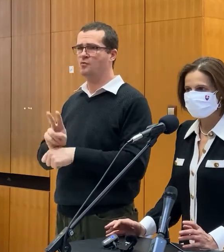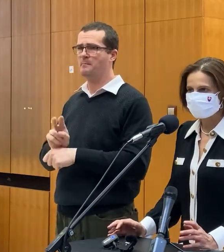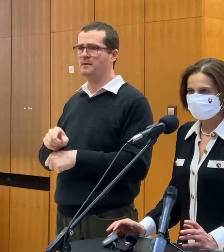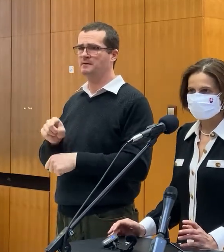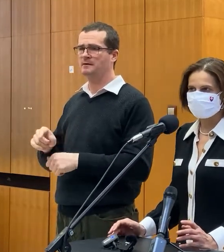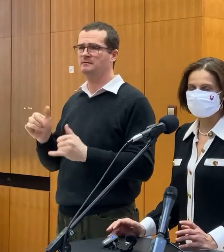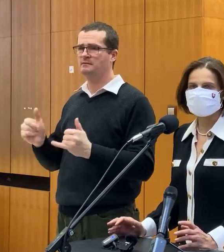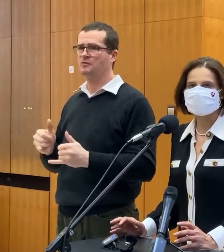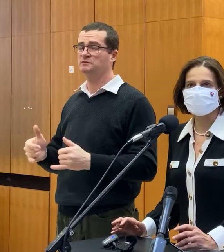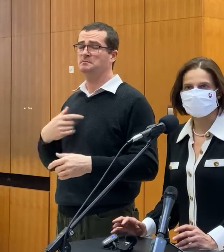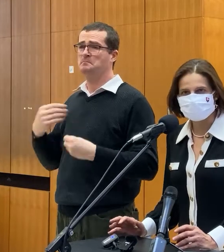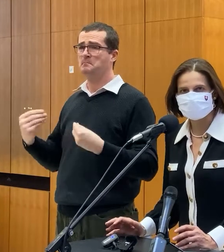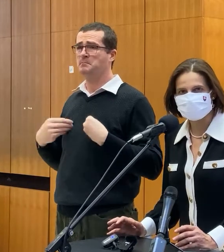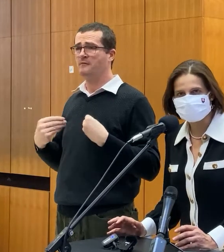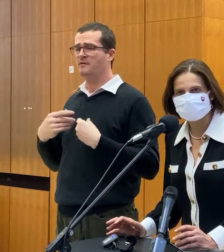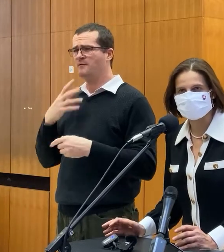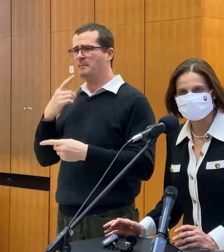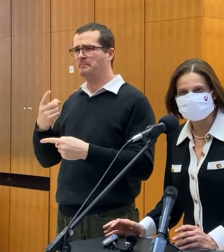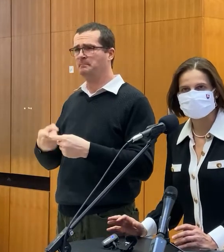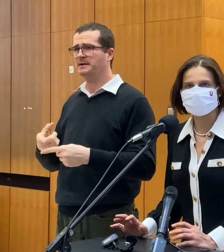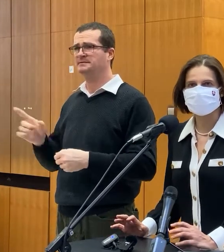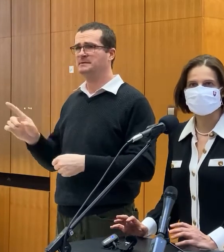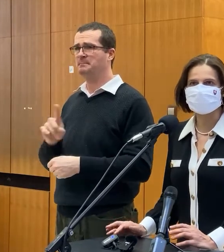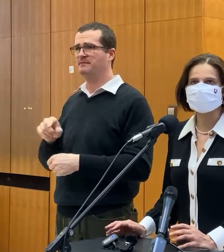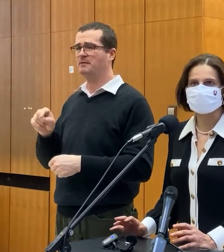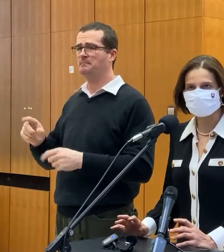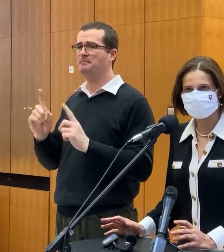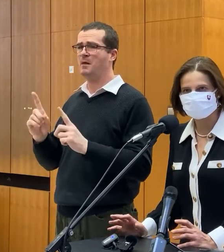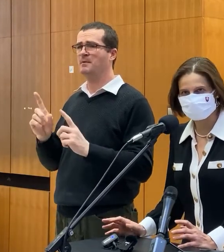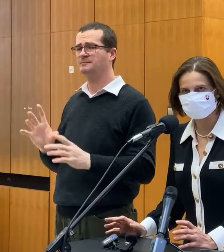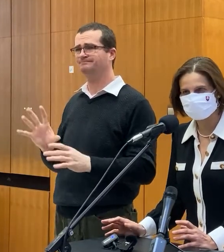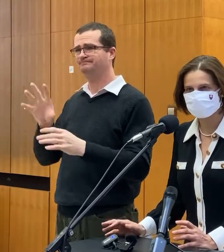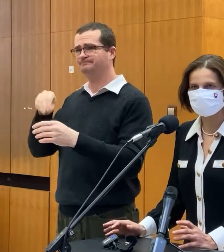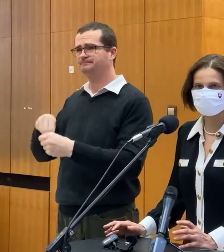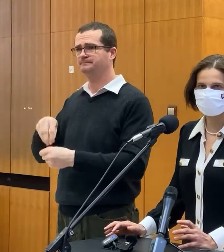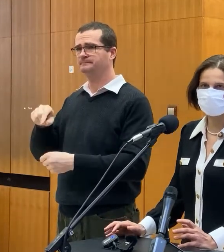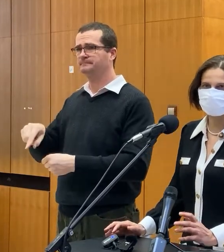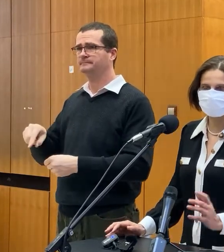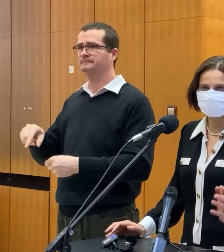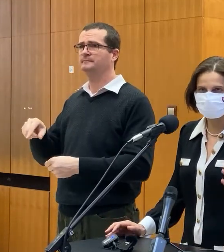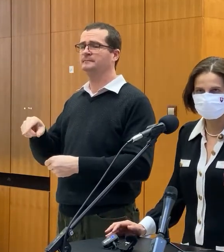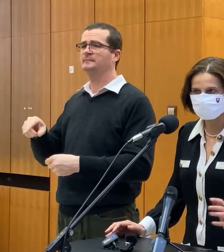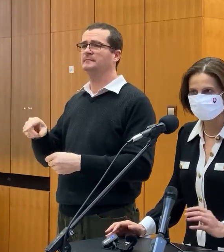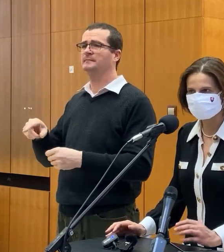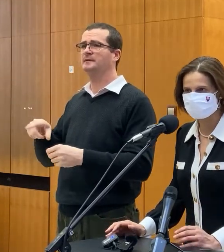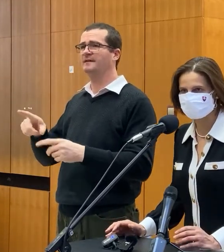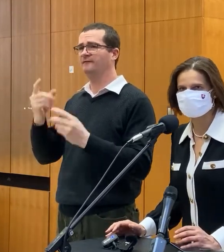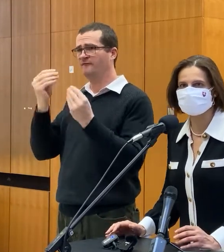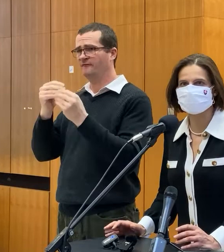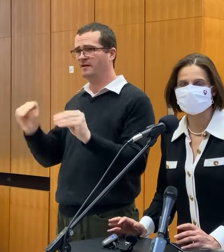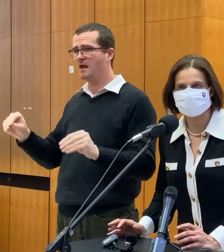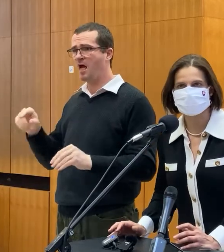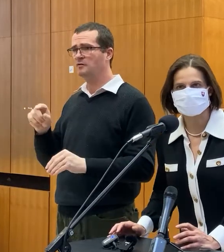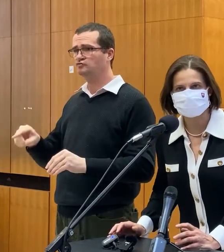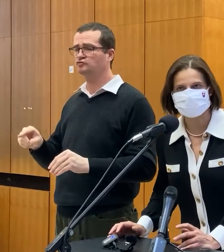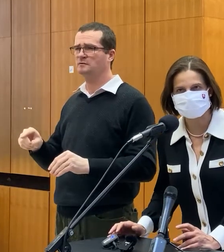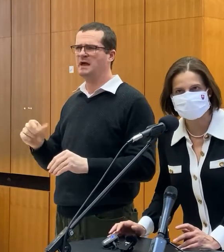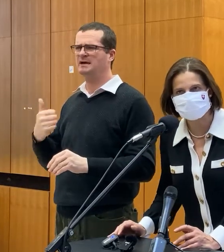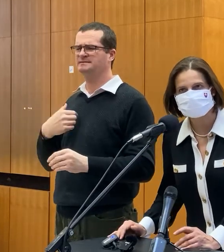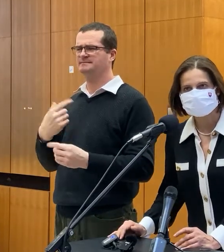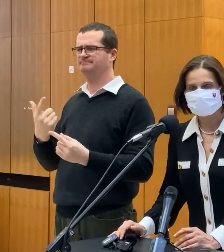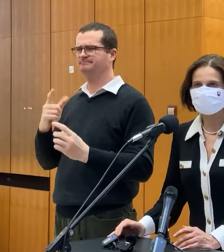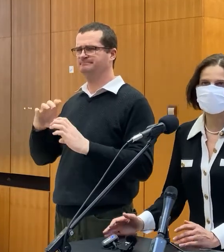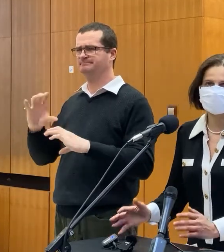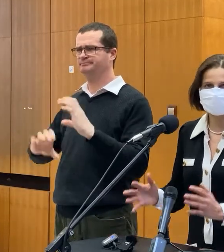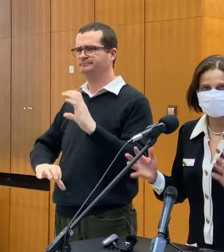opatreniach a bavili sme sa aj o veľmi konkrétnych prevádzkach, ktoré by mali byť zahrnuté v rámci týchto vyhlášok. Tak zjavne tu došlo k